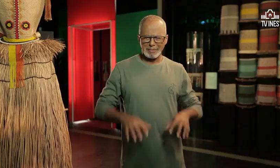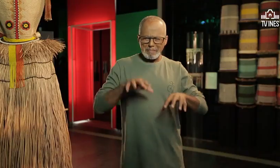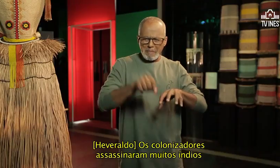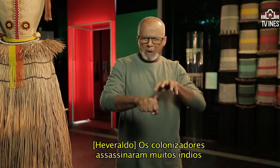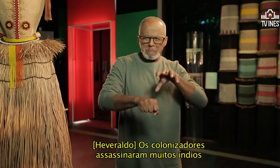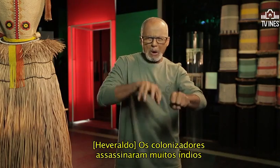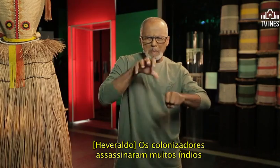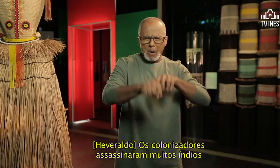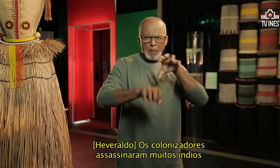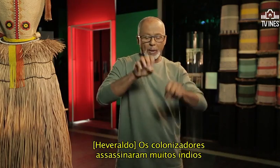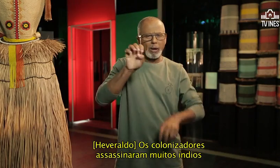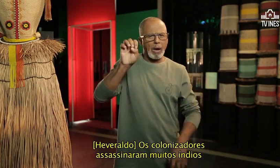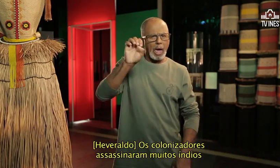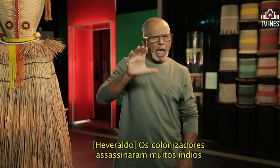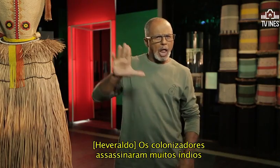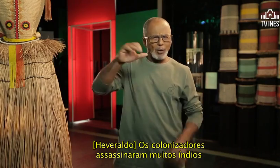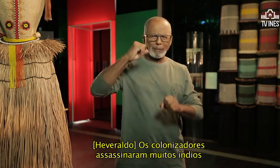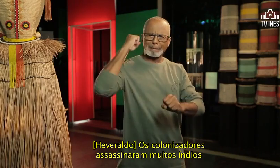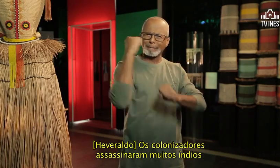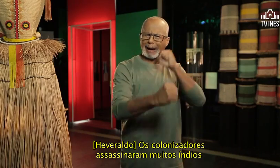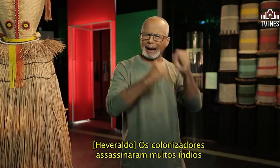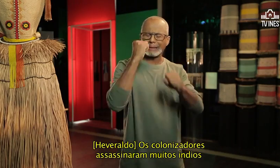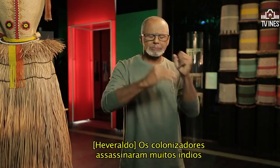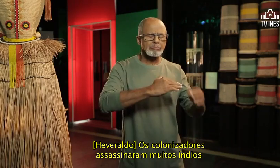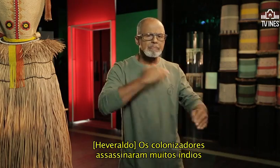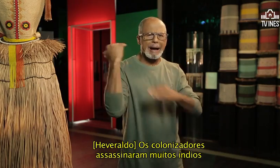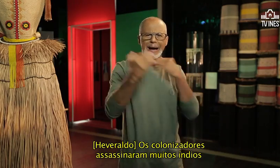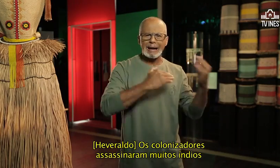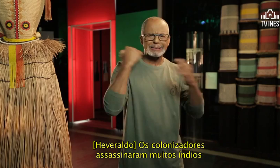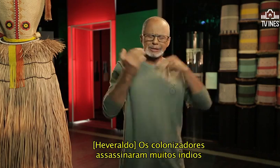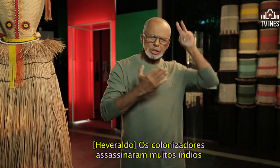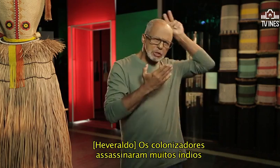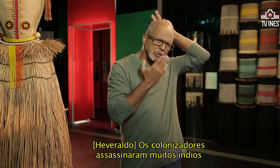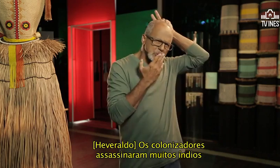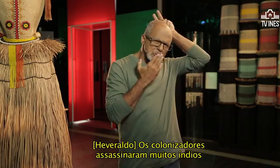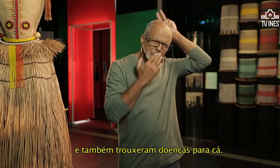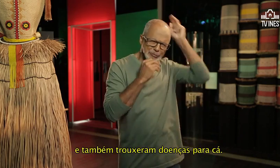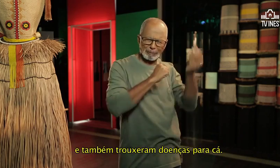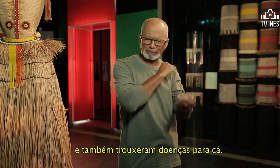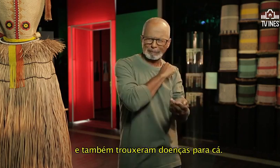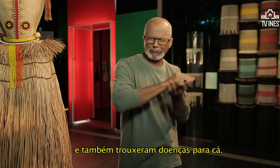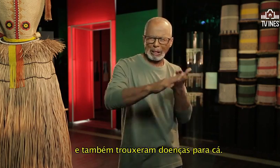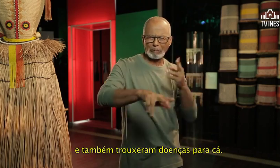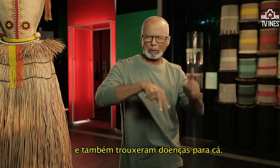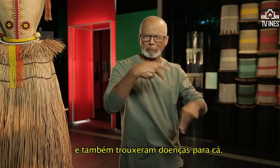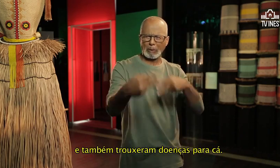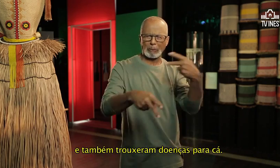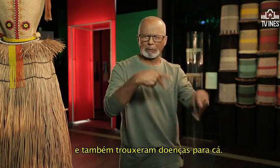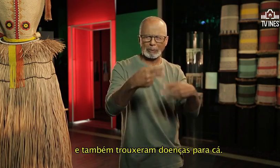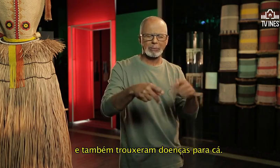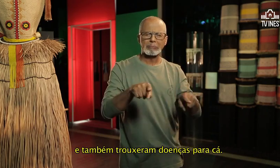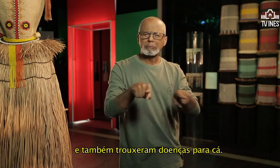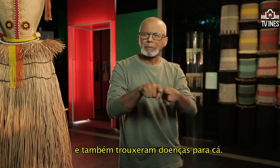Os colonizadores assassinaram muitos índios. E também trouxeram doenças para